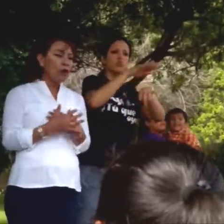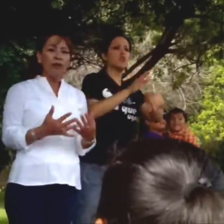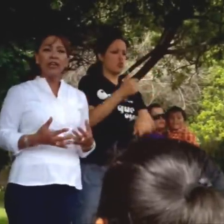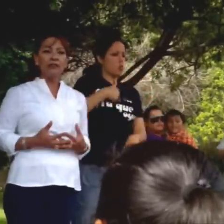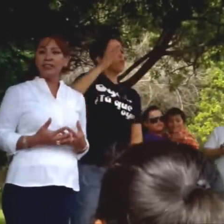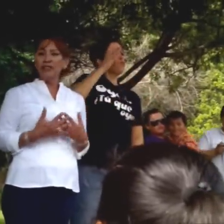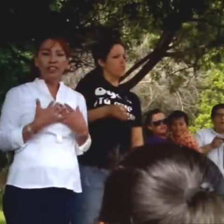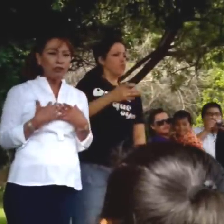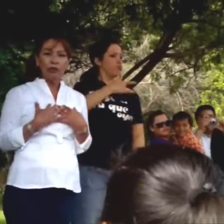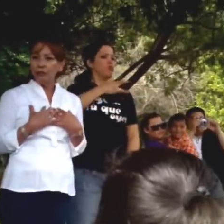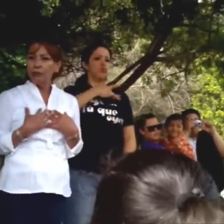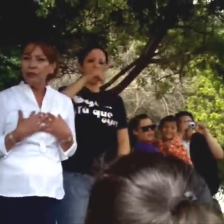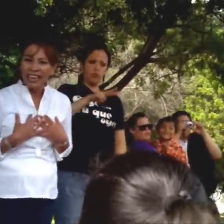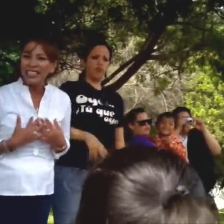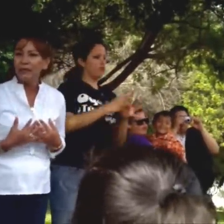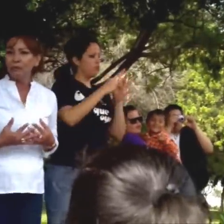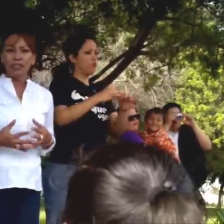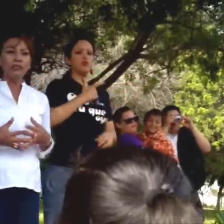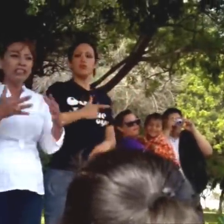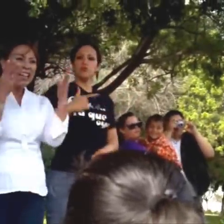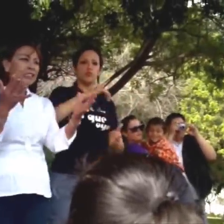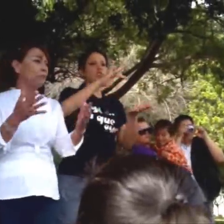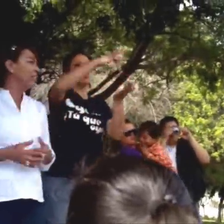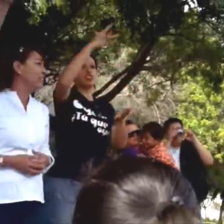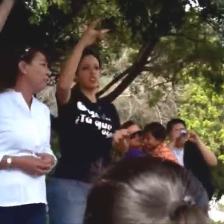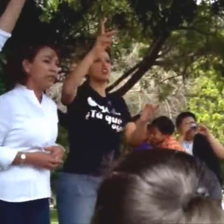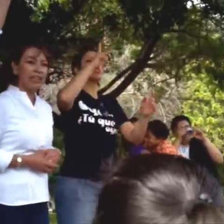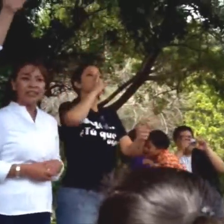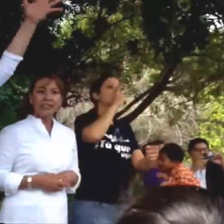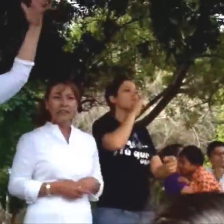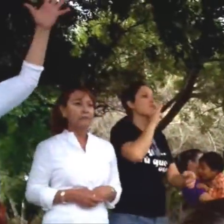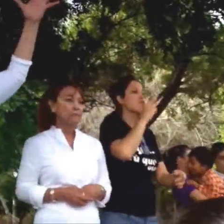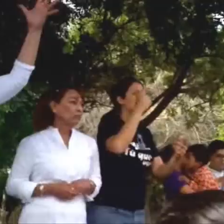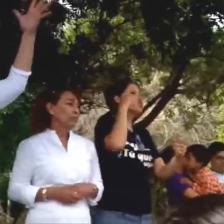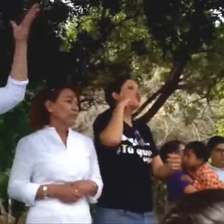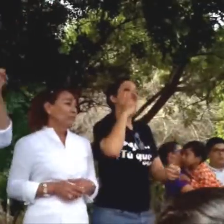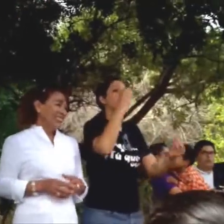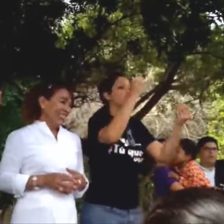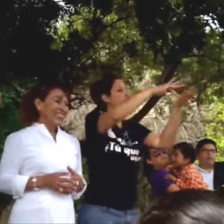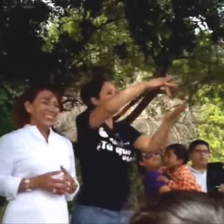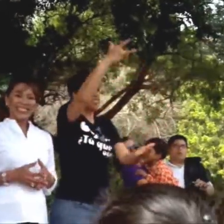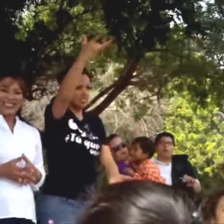con todo el corazón y con todo el mundo. Gracias, muchachos. Gracias, padre.